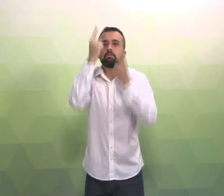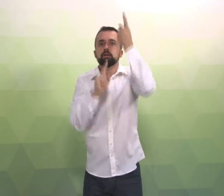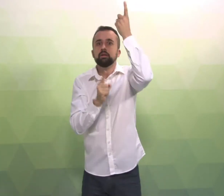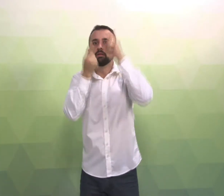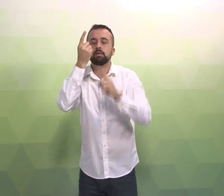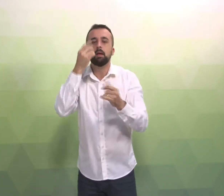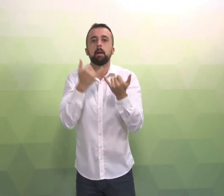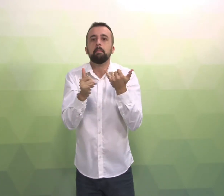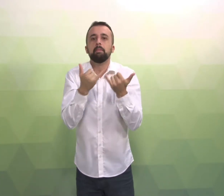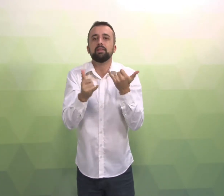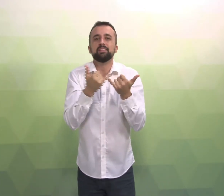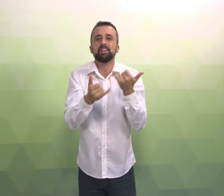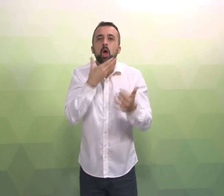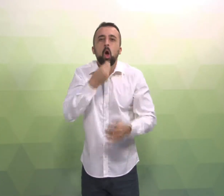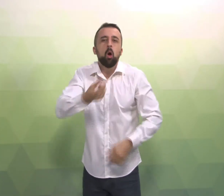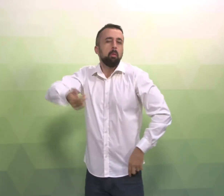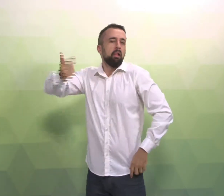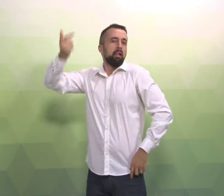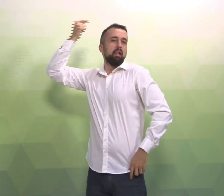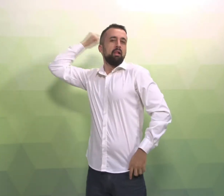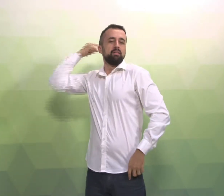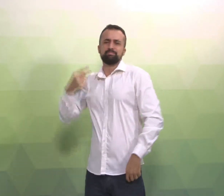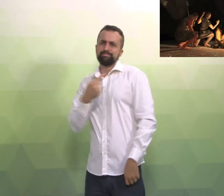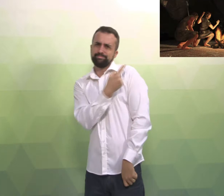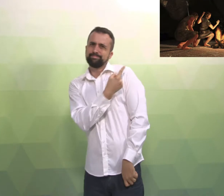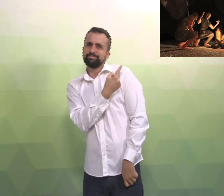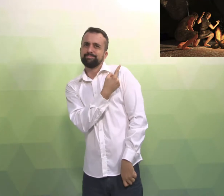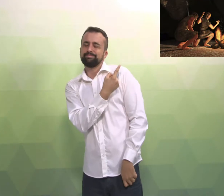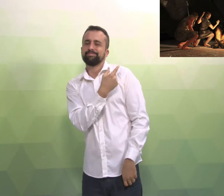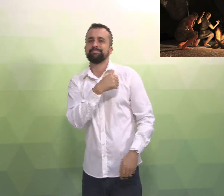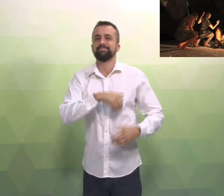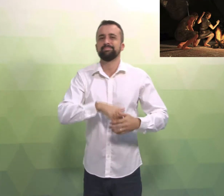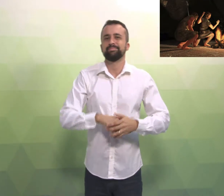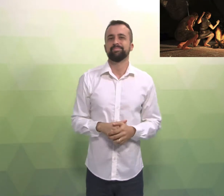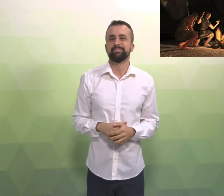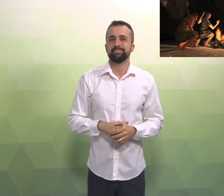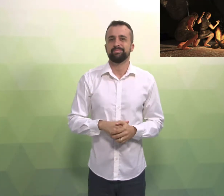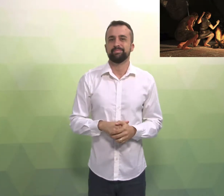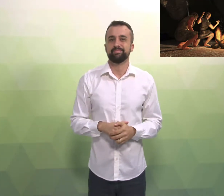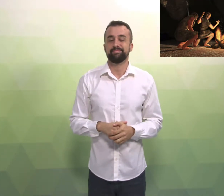gestos, parecendo que eles não tinham evoluído da época dos homens das cavernas.